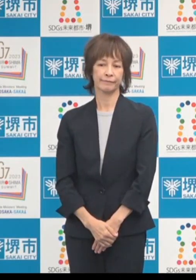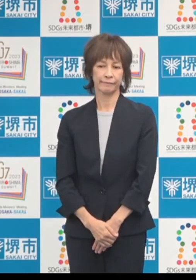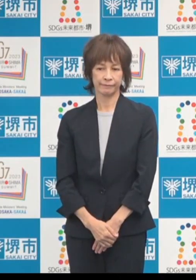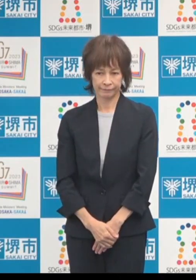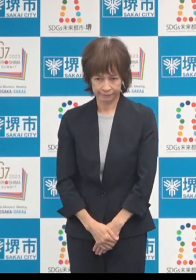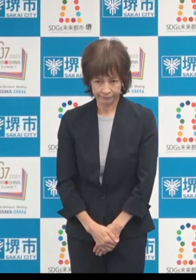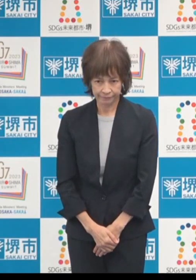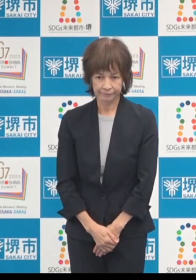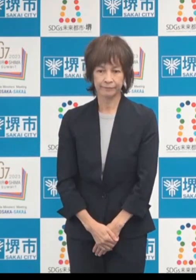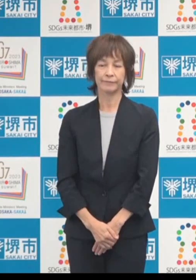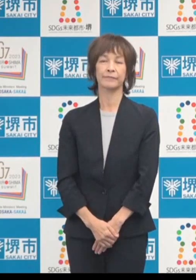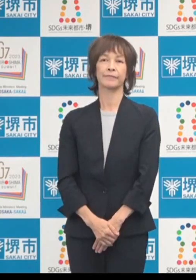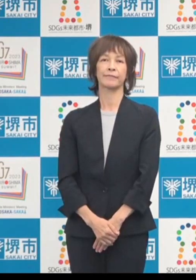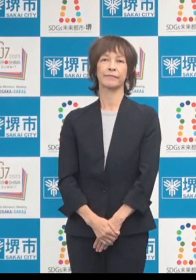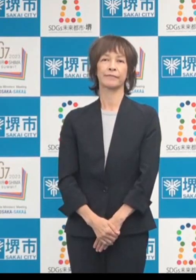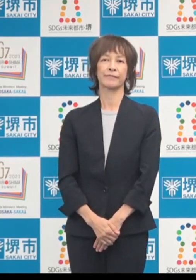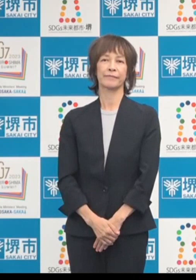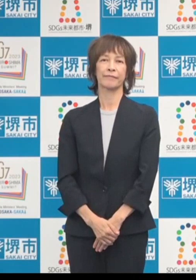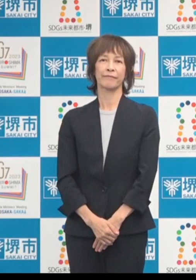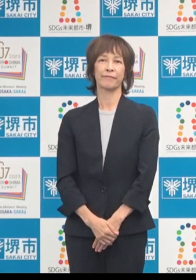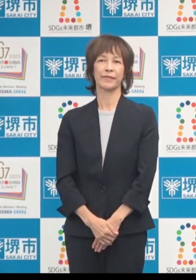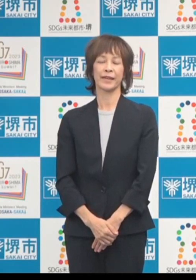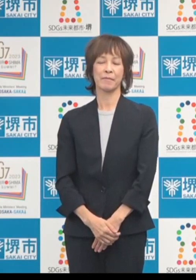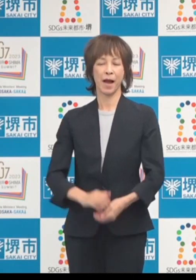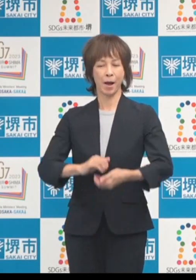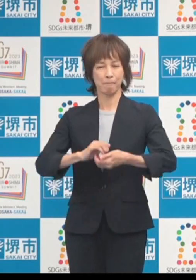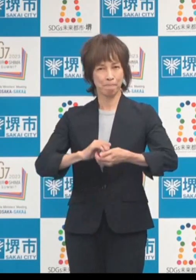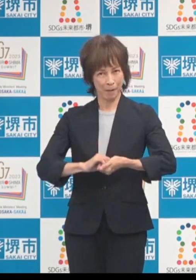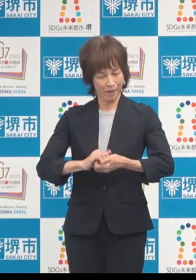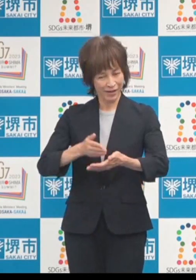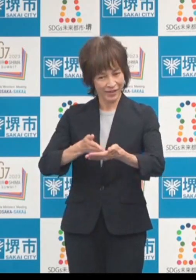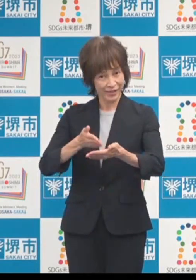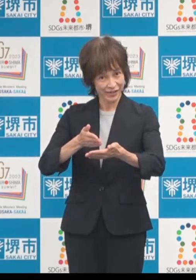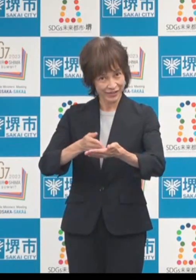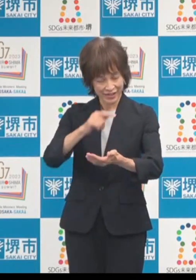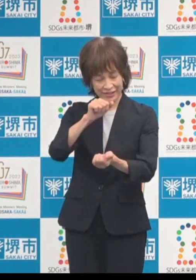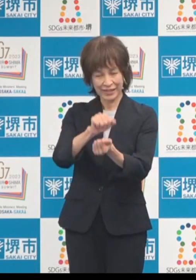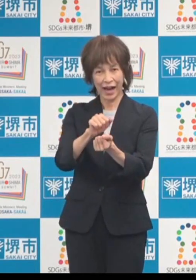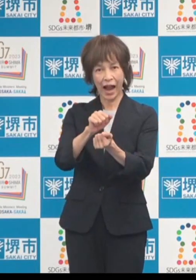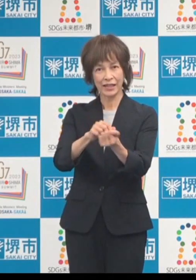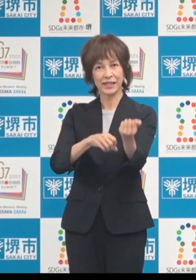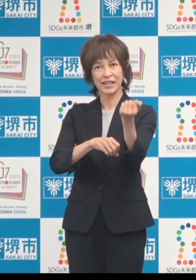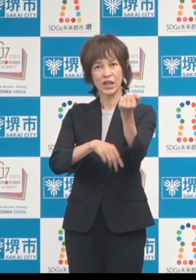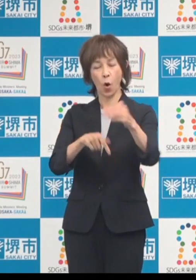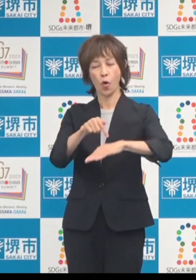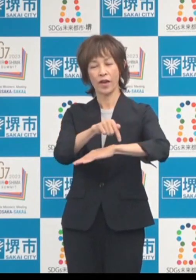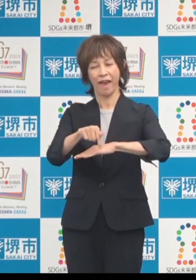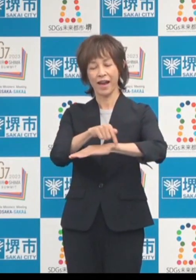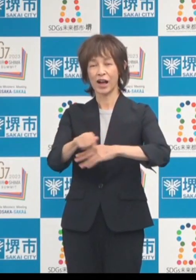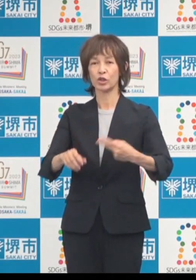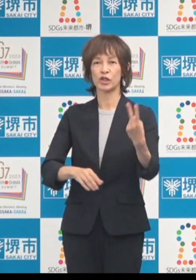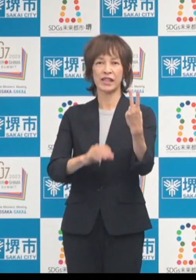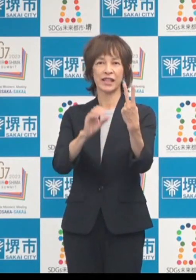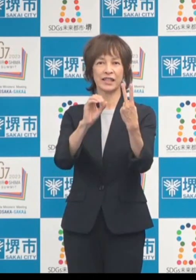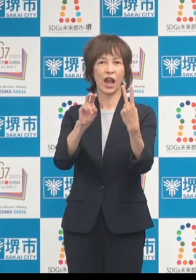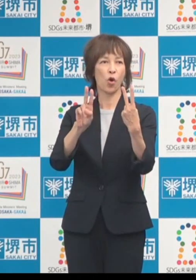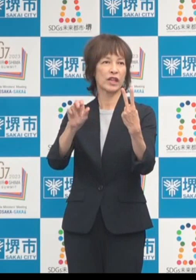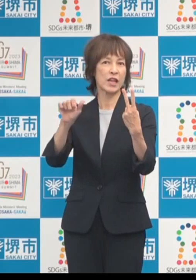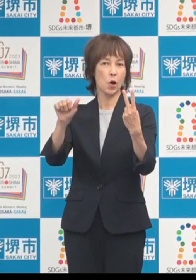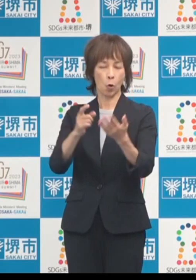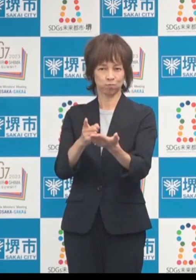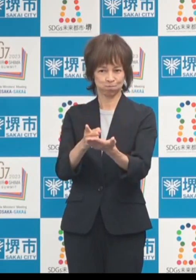はい、毎回お伝えをしている堺市基本計画2025市政運営の大方針の計